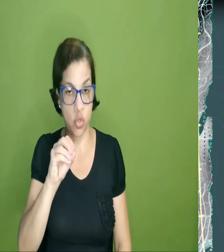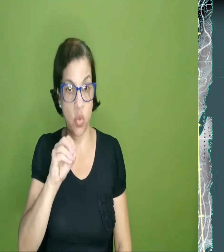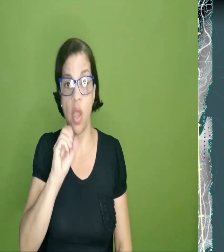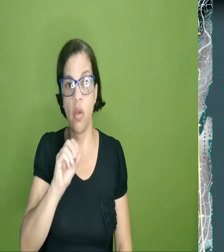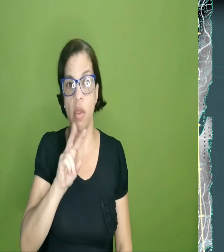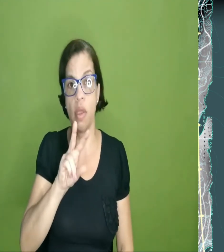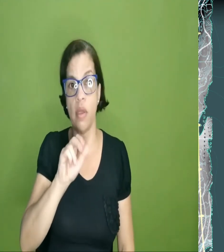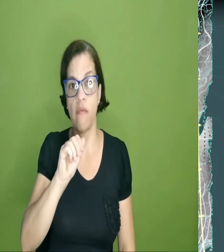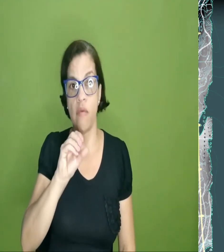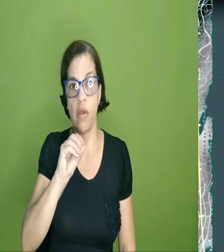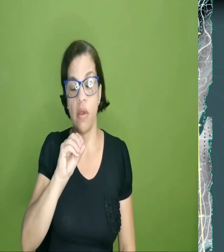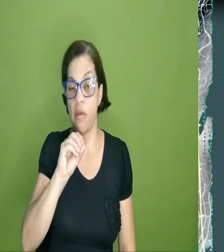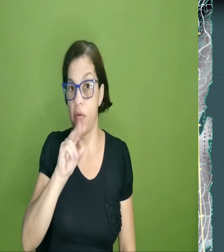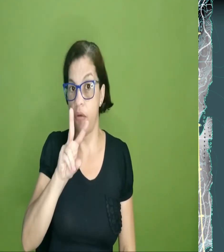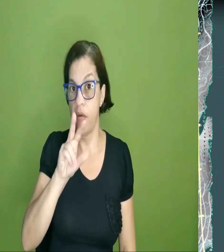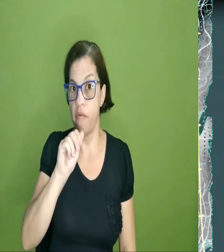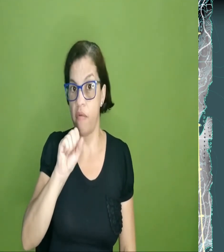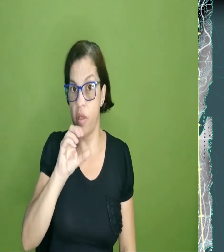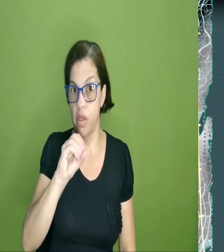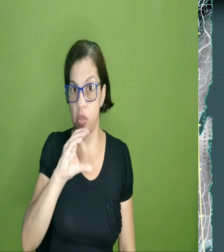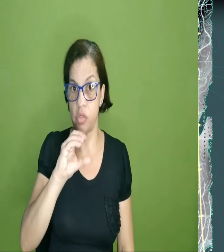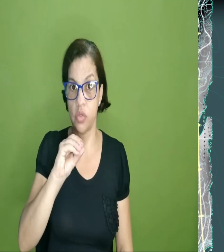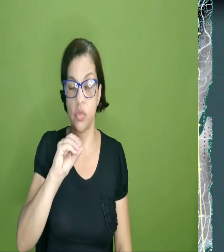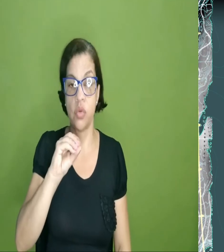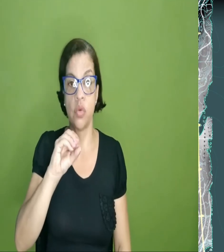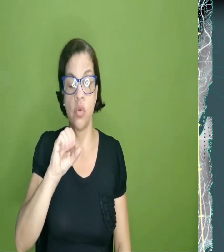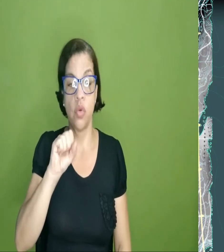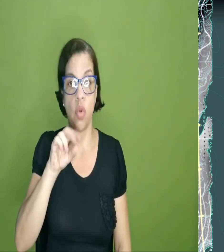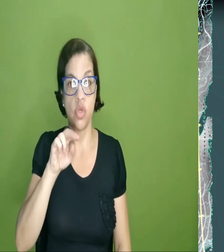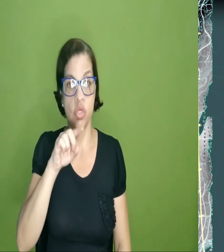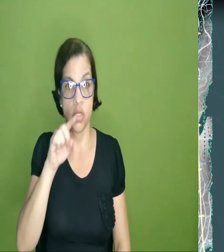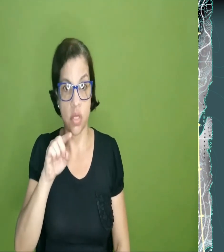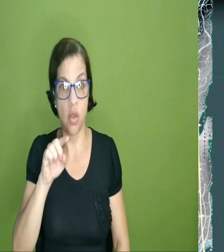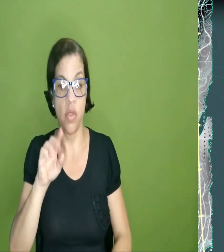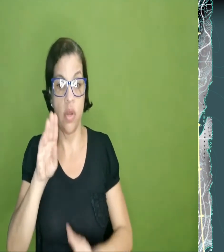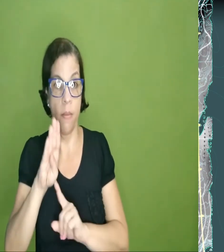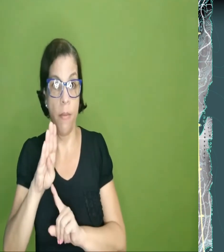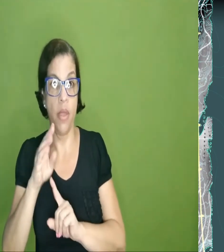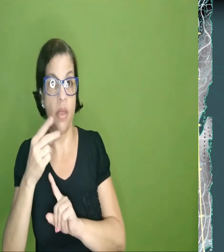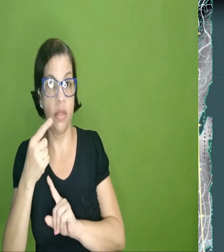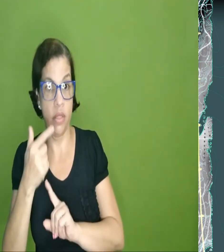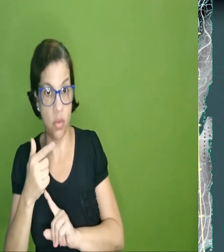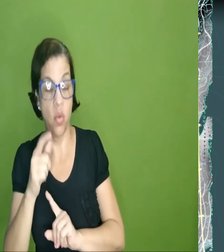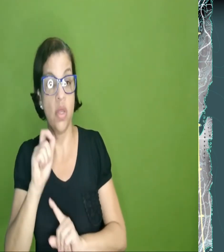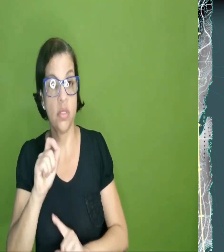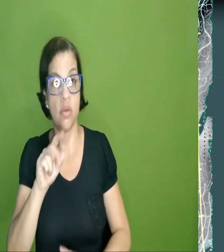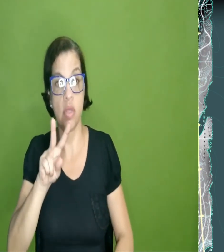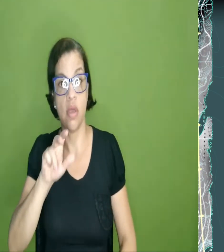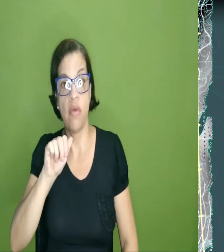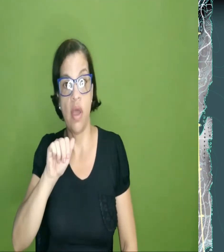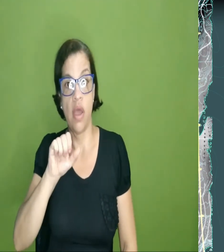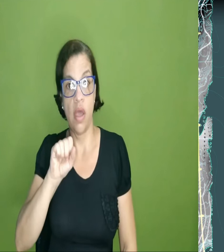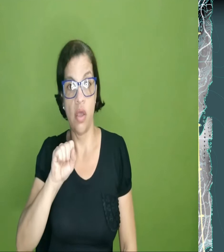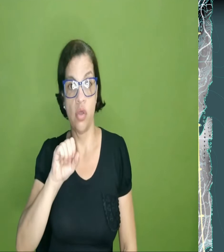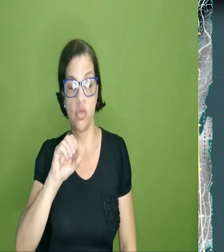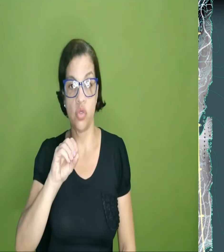em receptores beta-2 pós-sinápticos é uma vasodilatação. Ora, se a norepinefrina age tanto em alfa-1